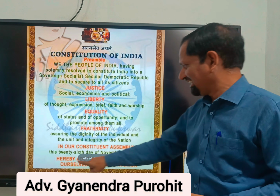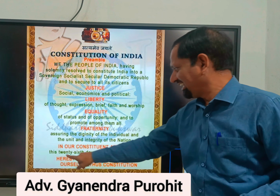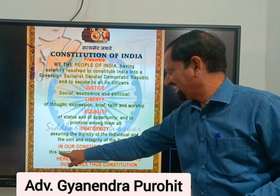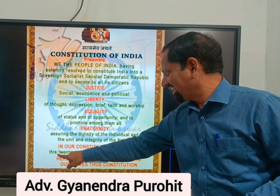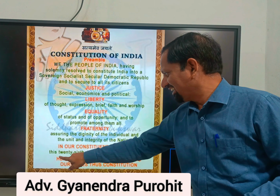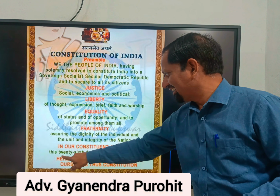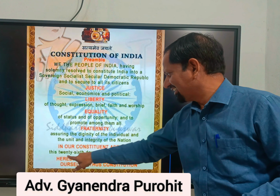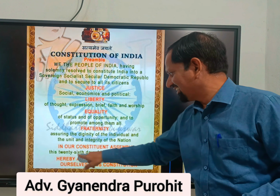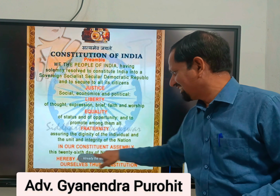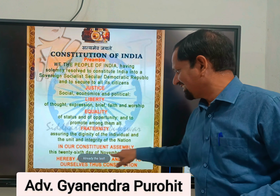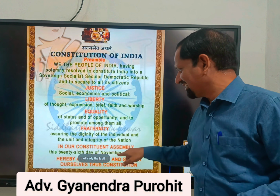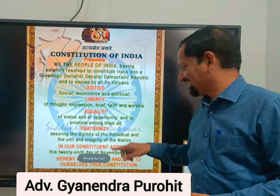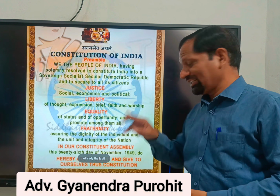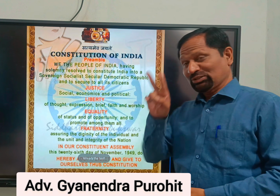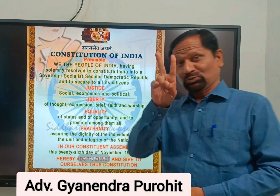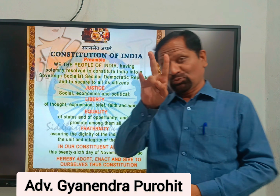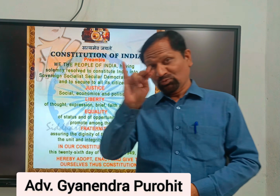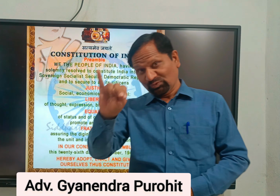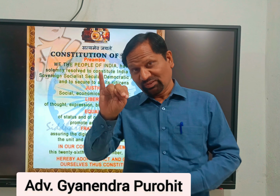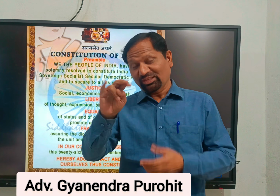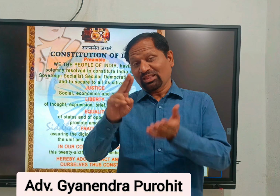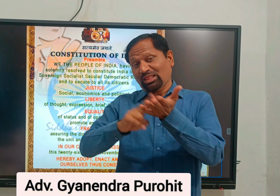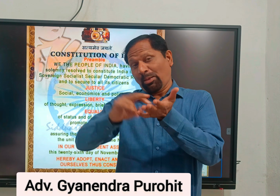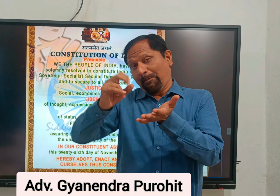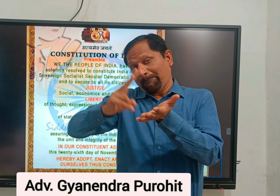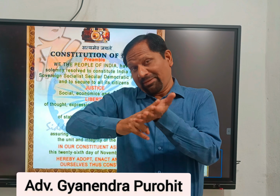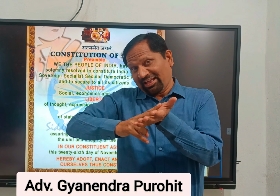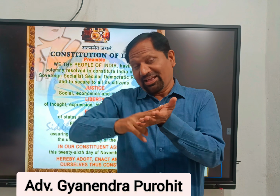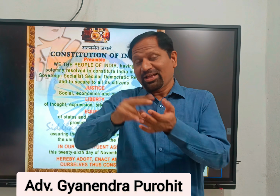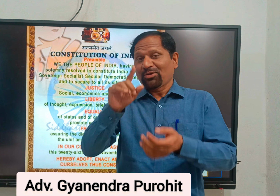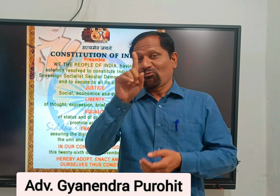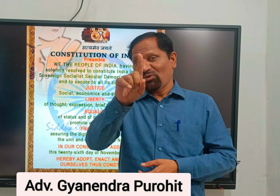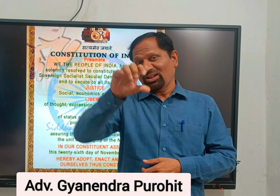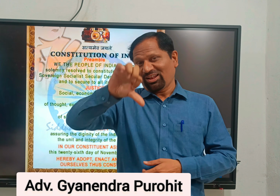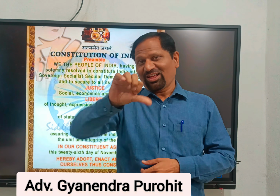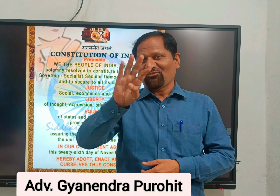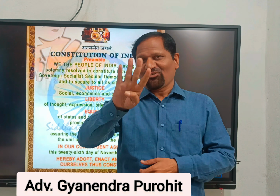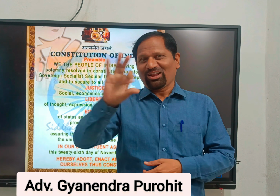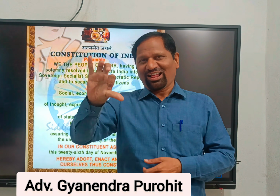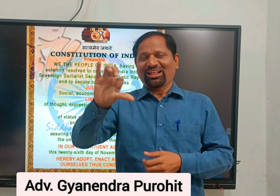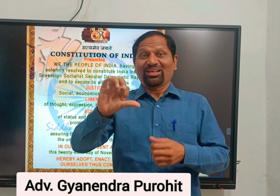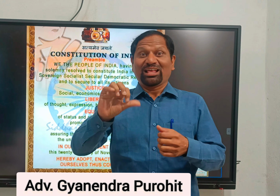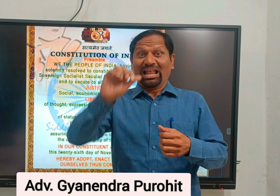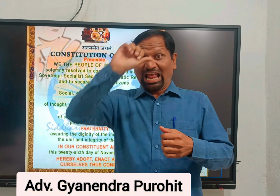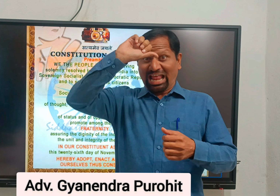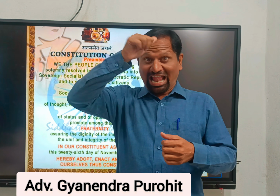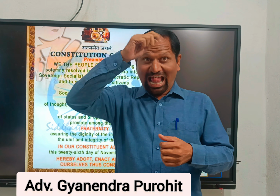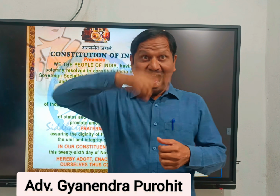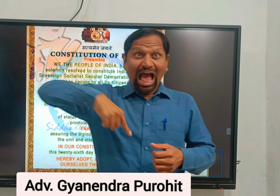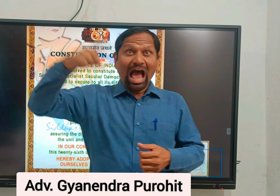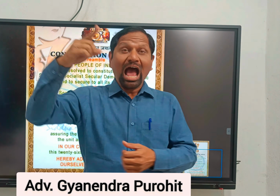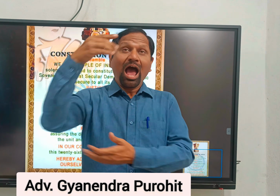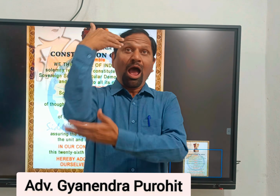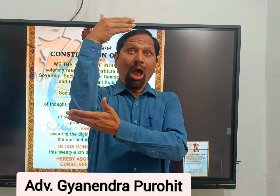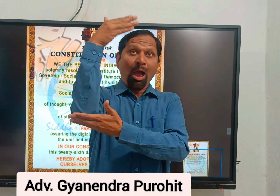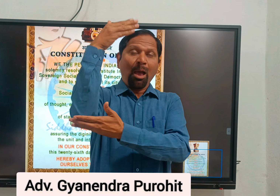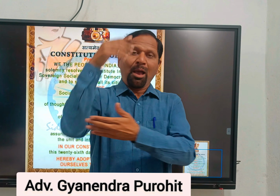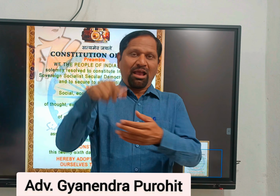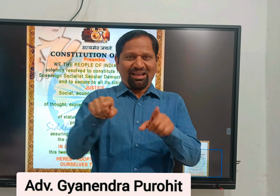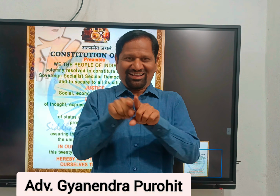की और इसको इसी दिन 26 नवंबर 1949 को आत्मसात किया गया। हम